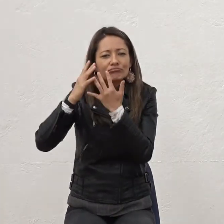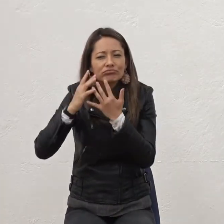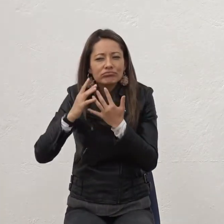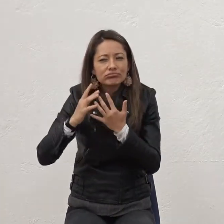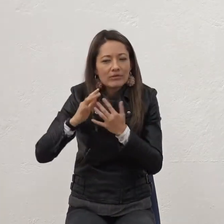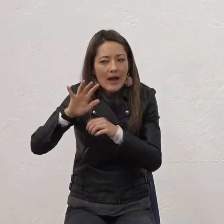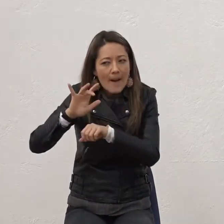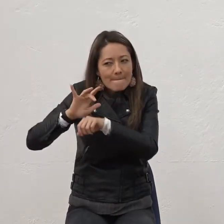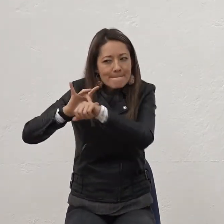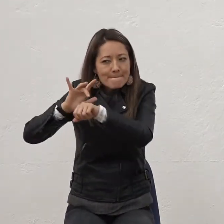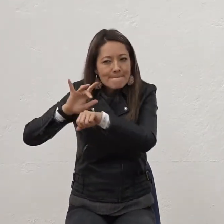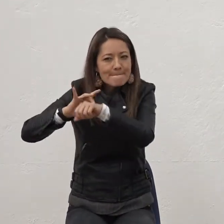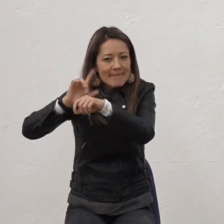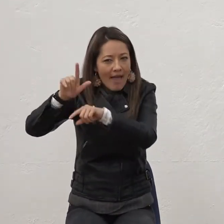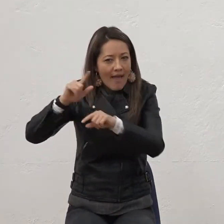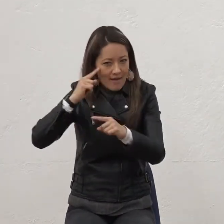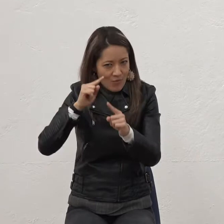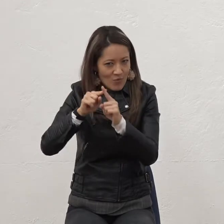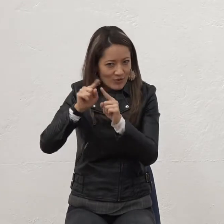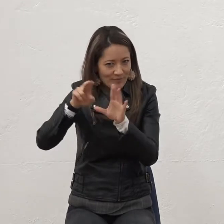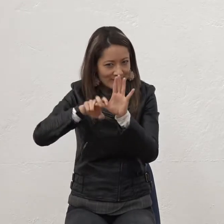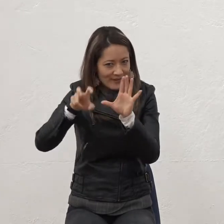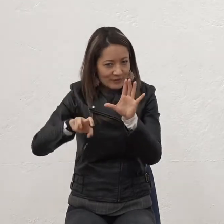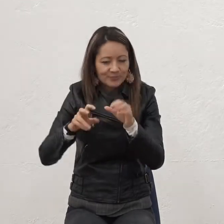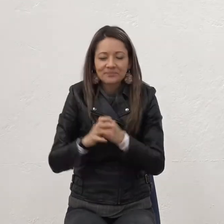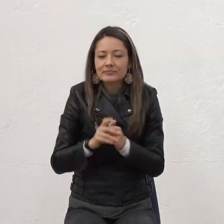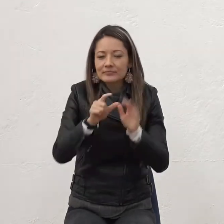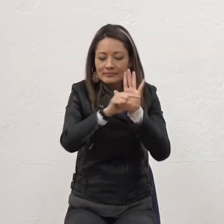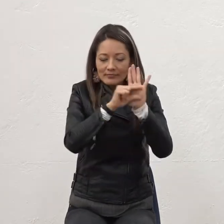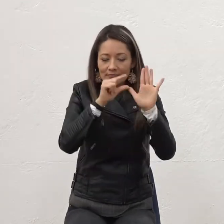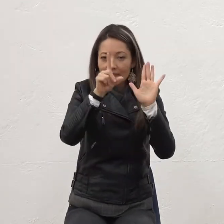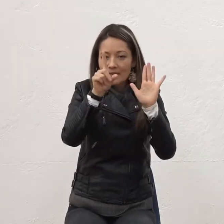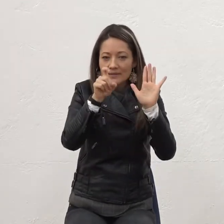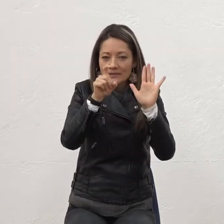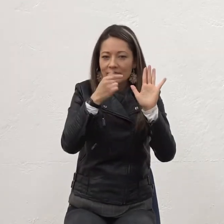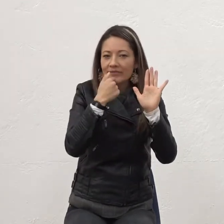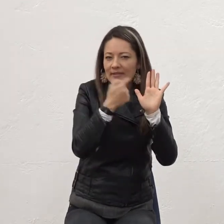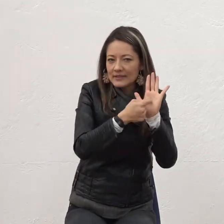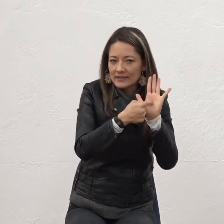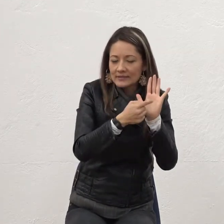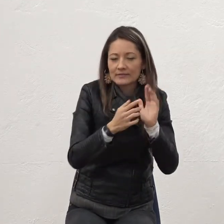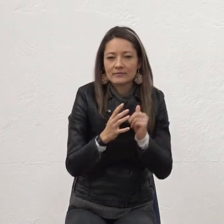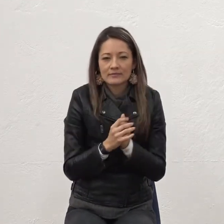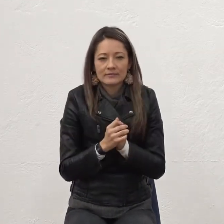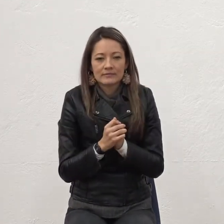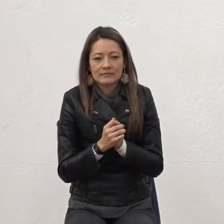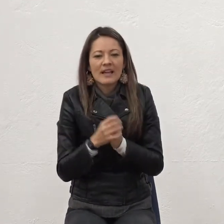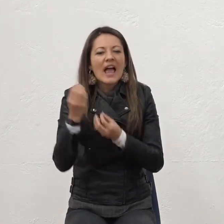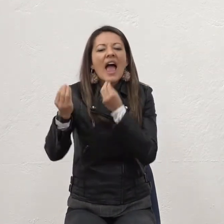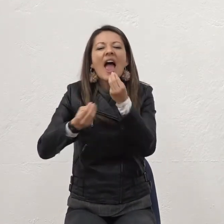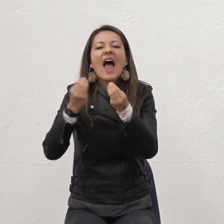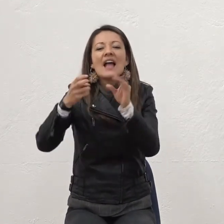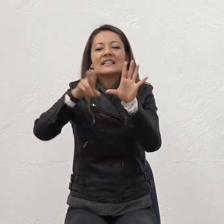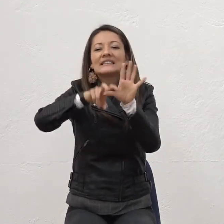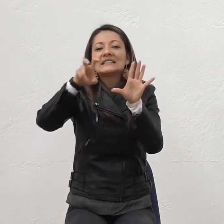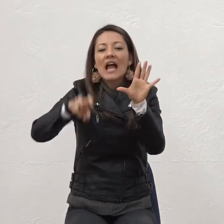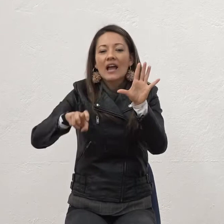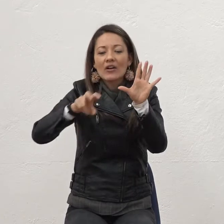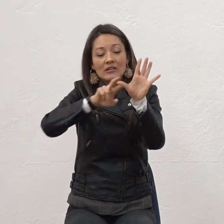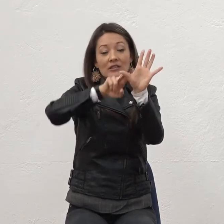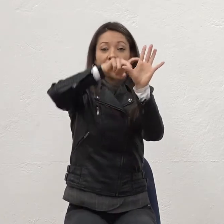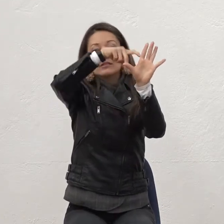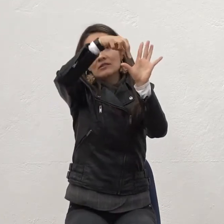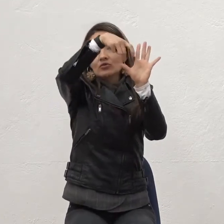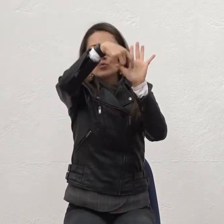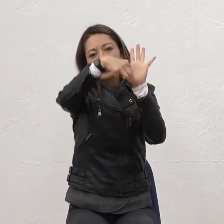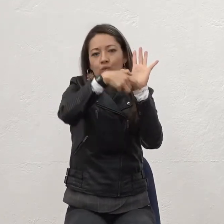trabajar en ese propósito que estaba haciendo. ¿Qué pasó en el versículo 6? Entonces, ¿qué hizo Zaqueo? Él descendió